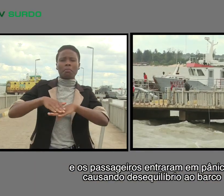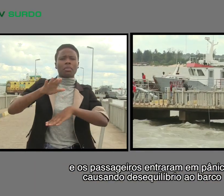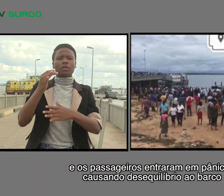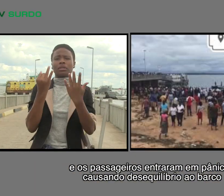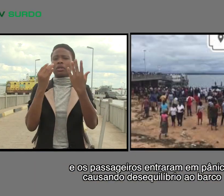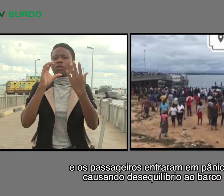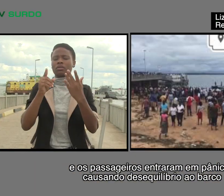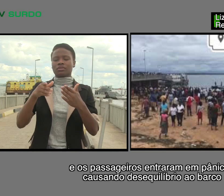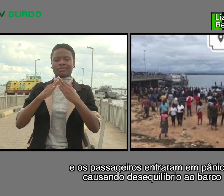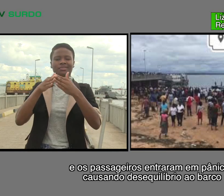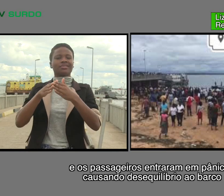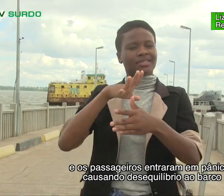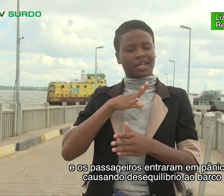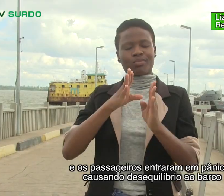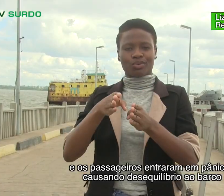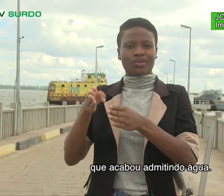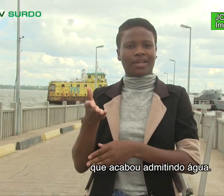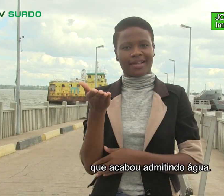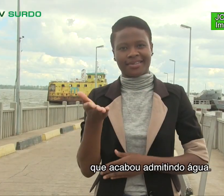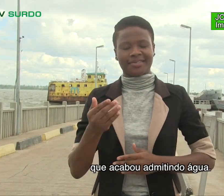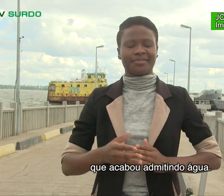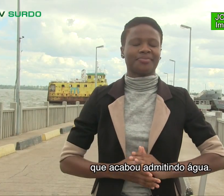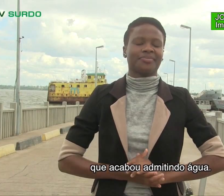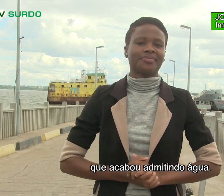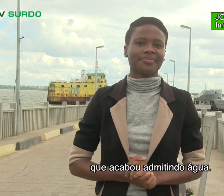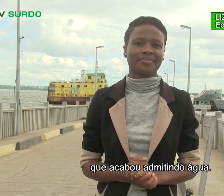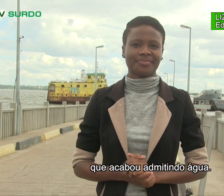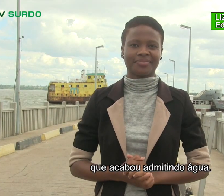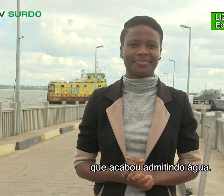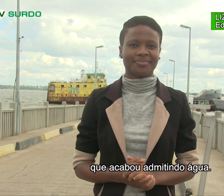pânico, causando desequilíbrio ao barco que acabou admitindo água.